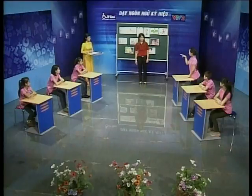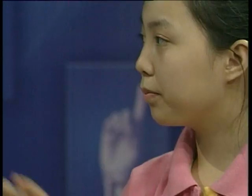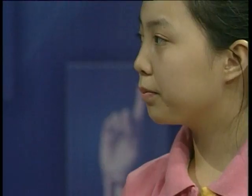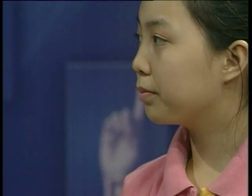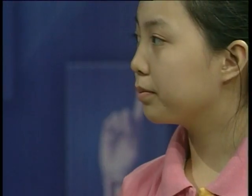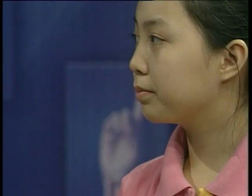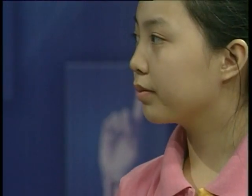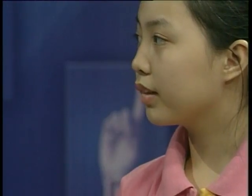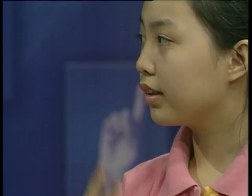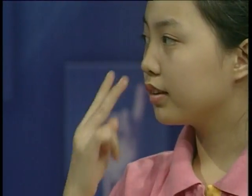Mắt chúng ta thường dùng để nhìn